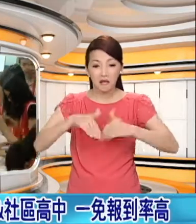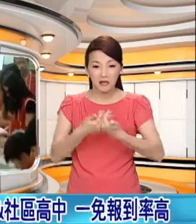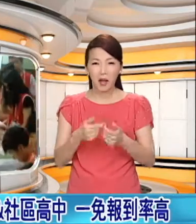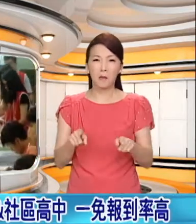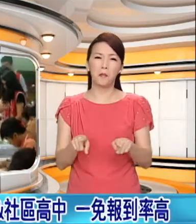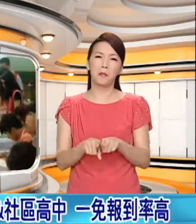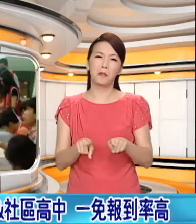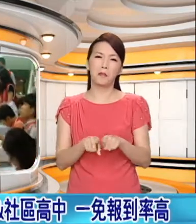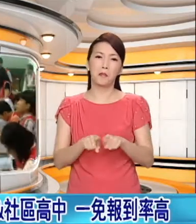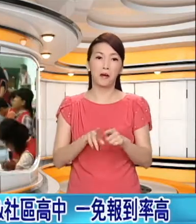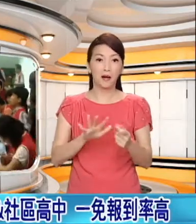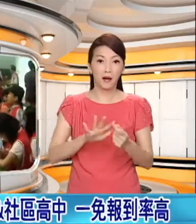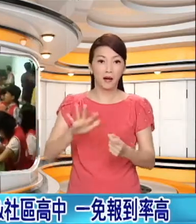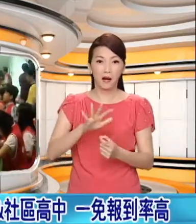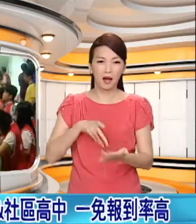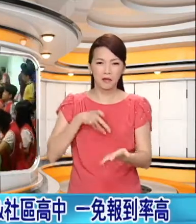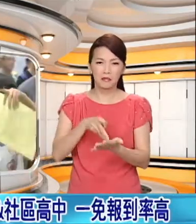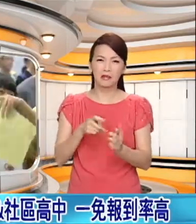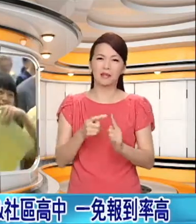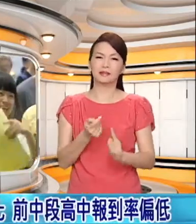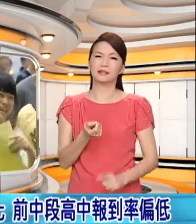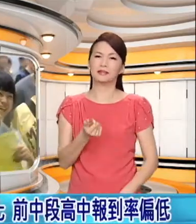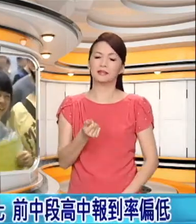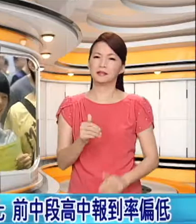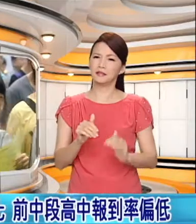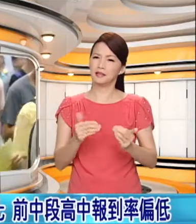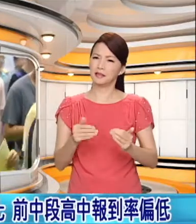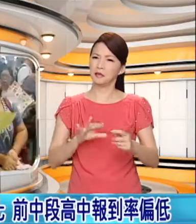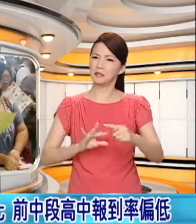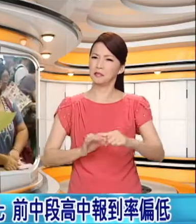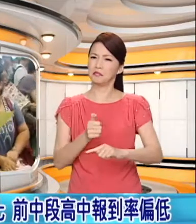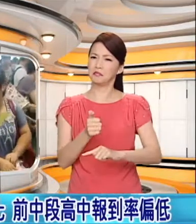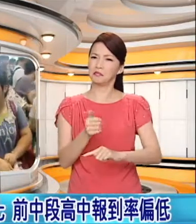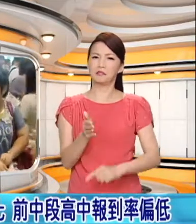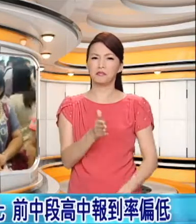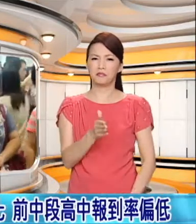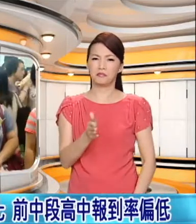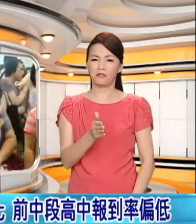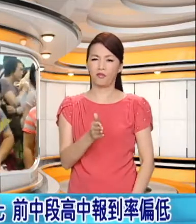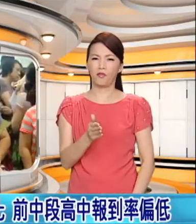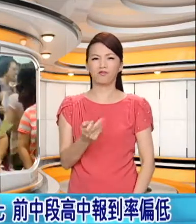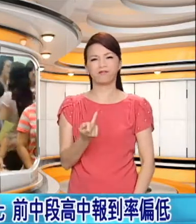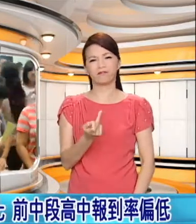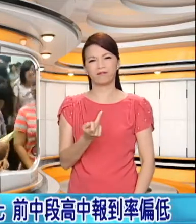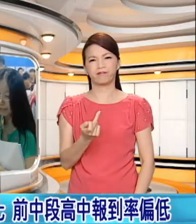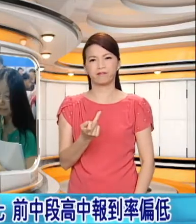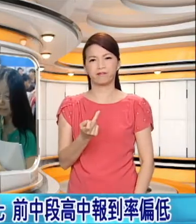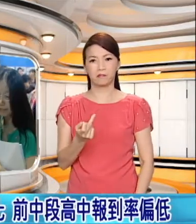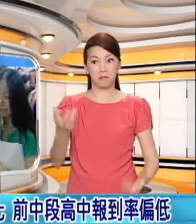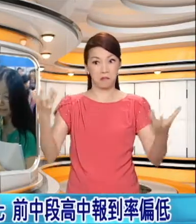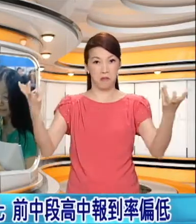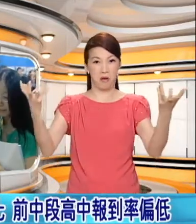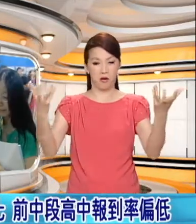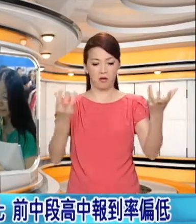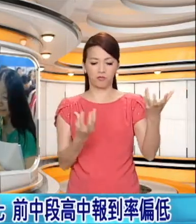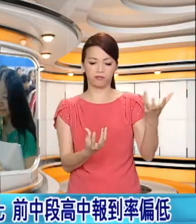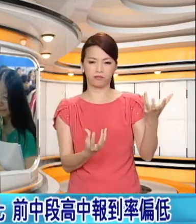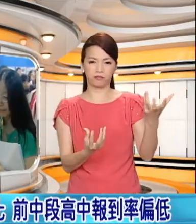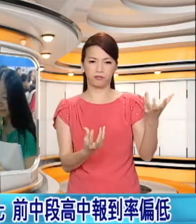中报到率比较低，大约只有50%左右，呈现了 M 型化的趋势。